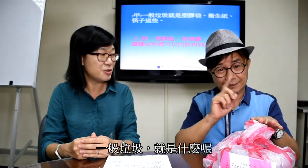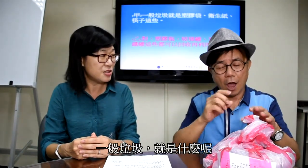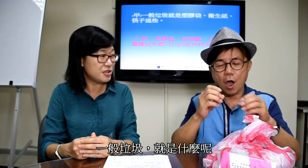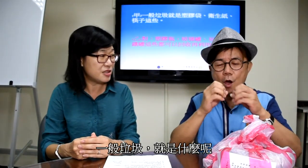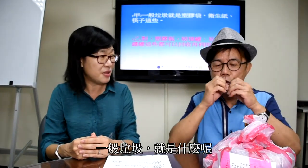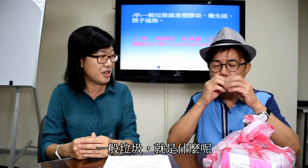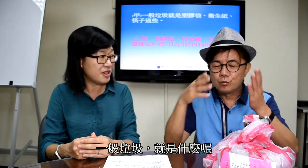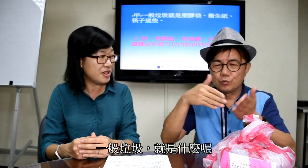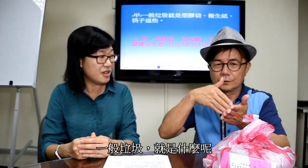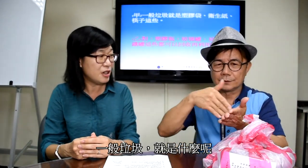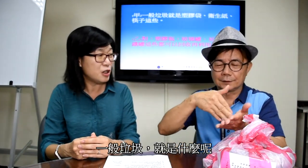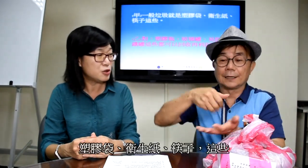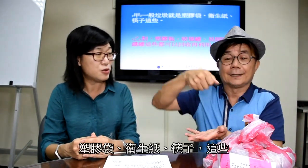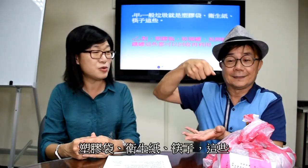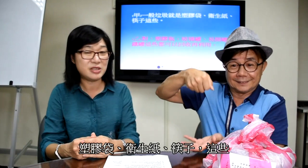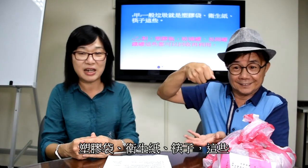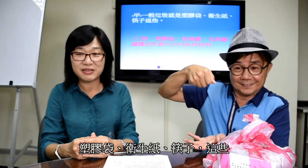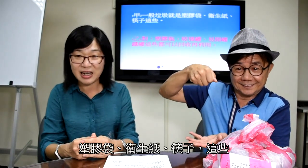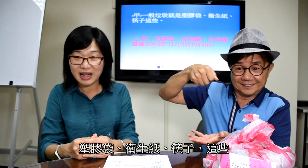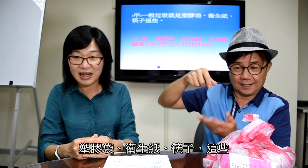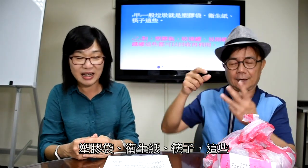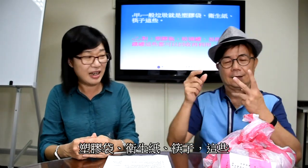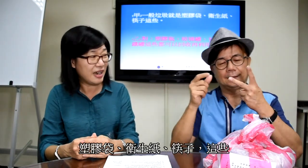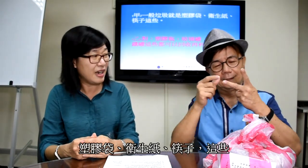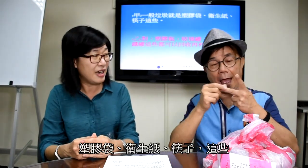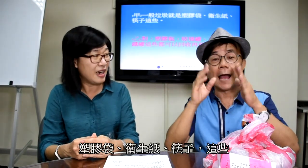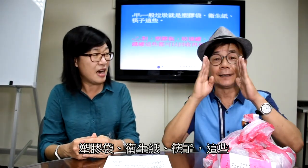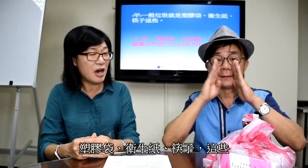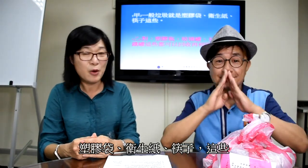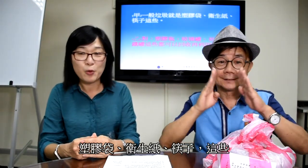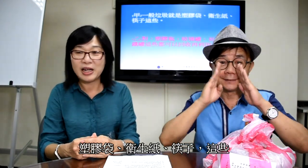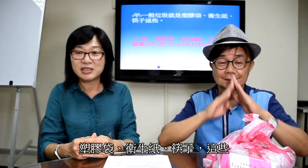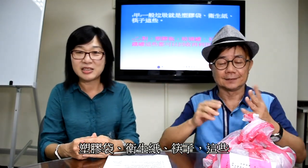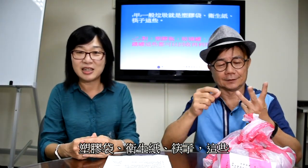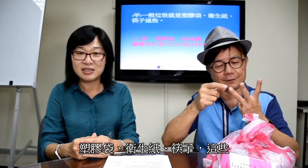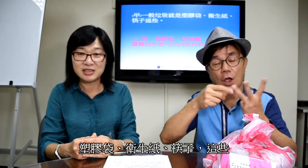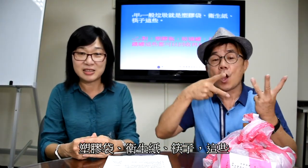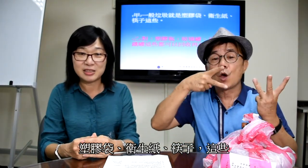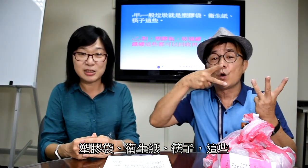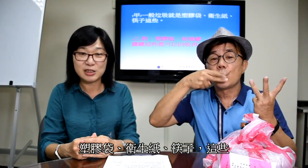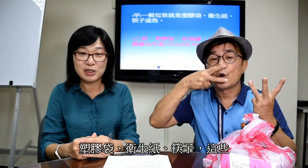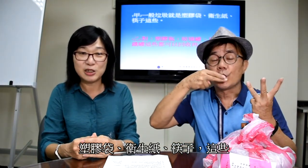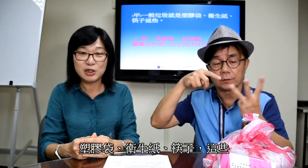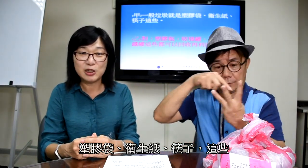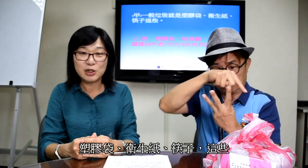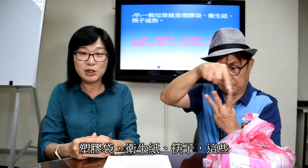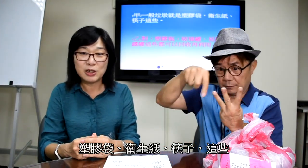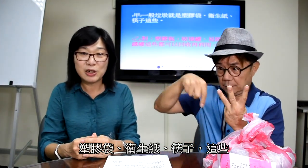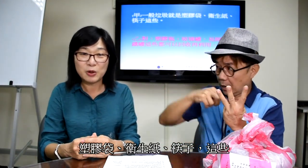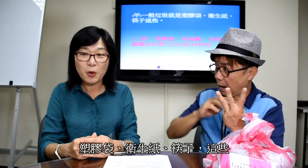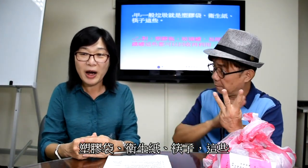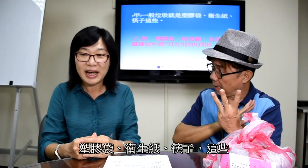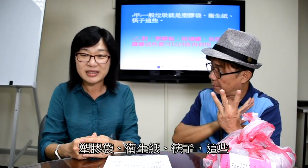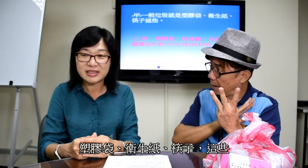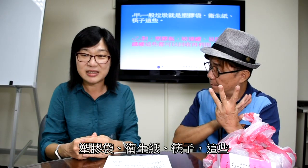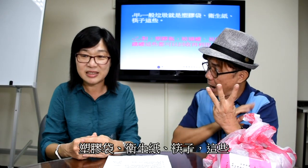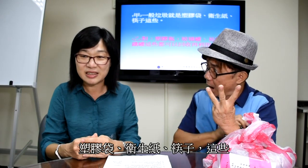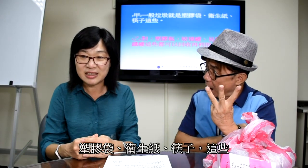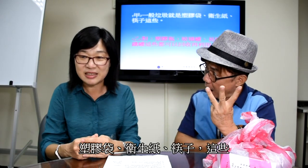是什么呢？塑胶袋、卫生纸、筷子这